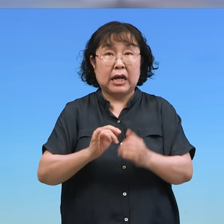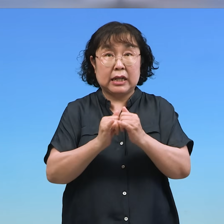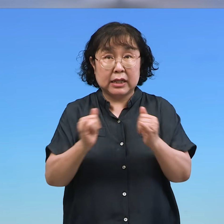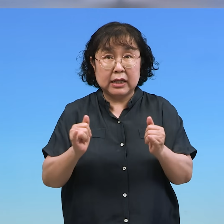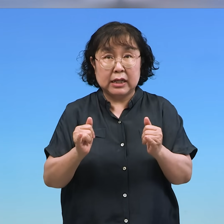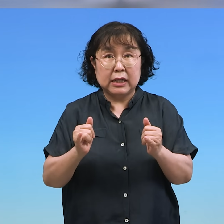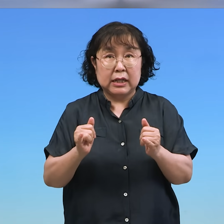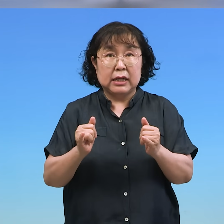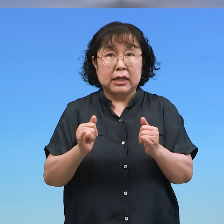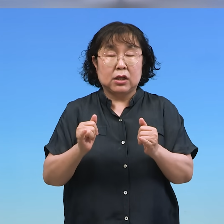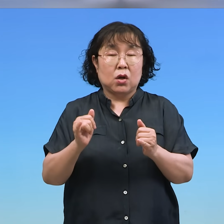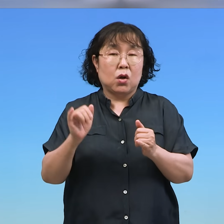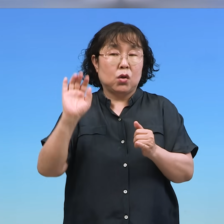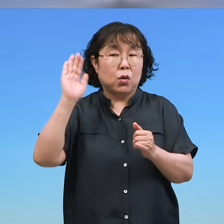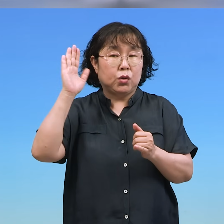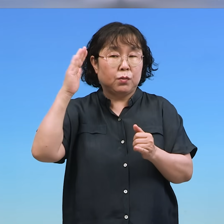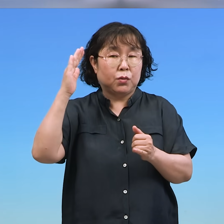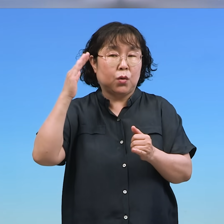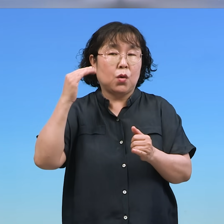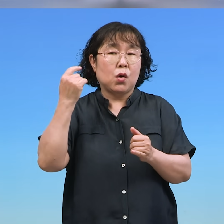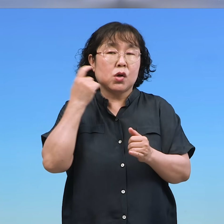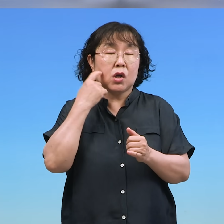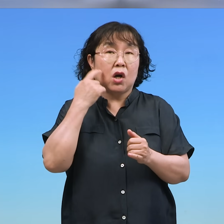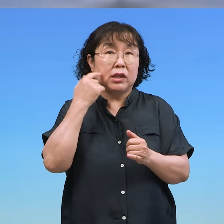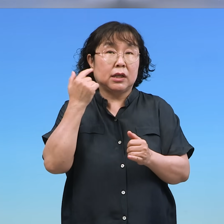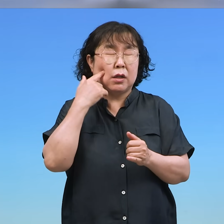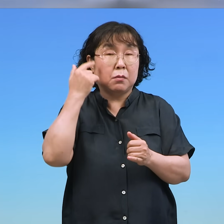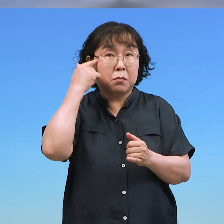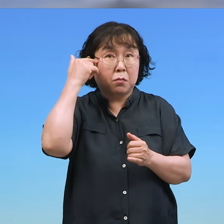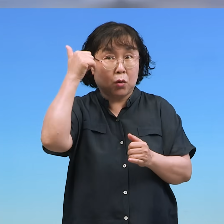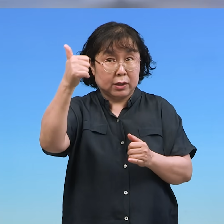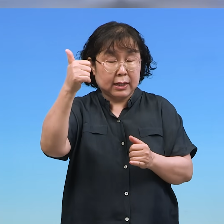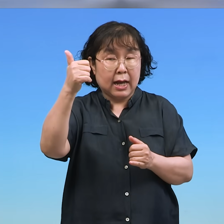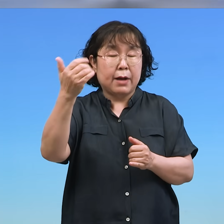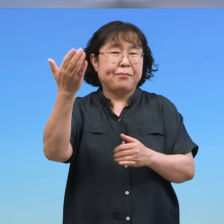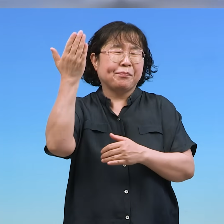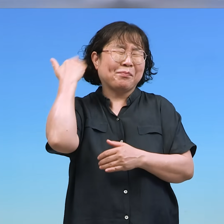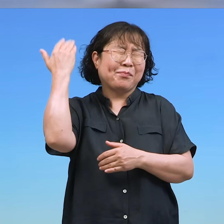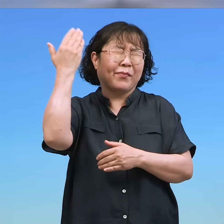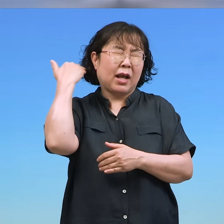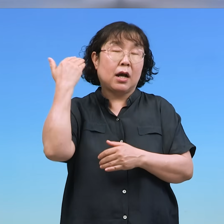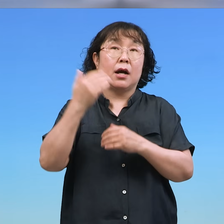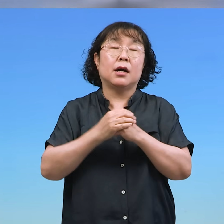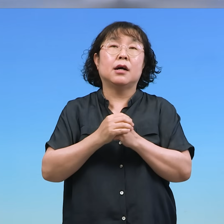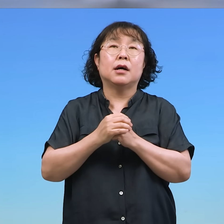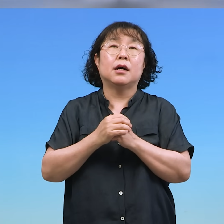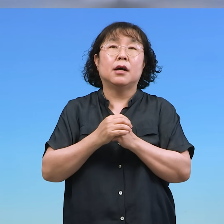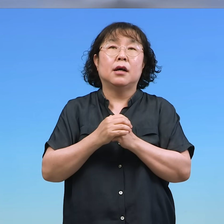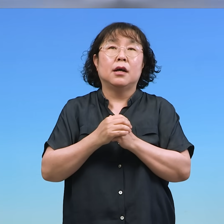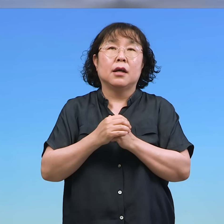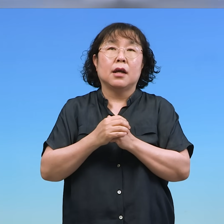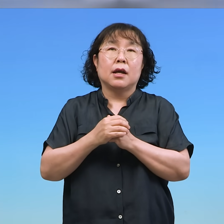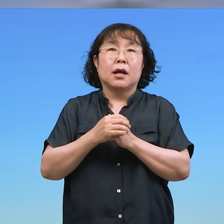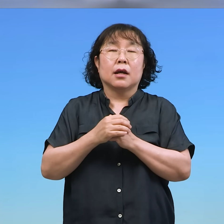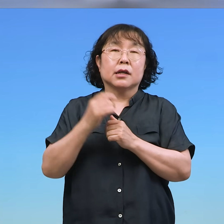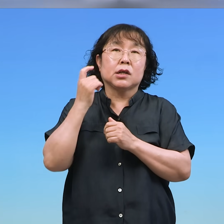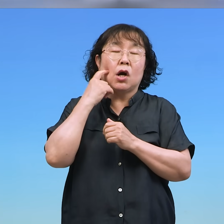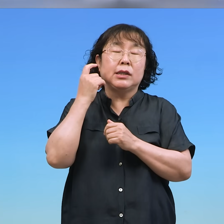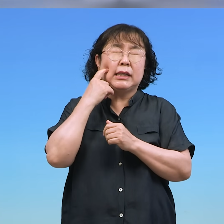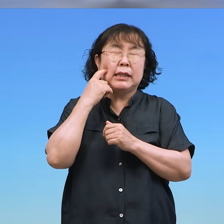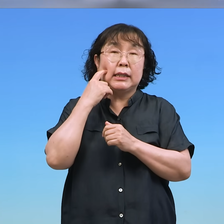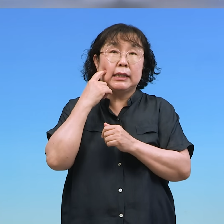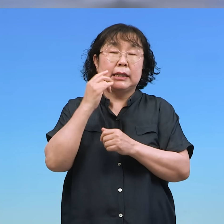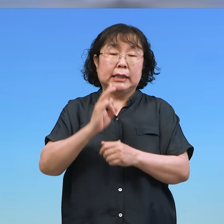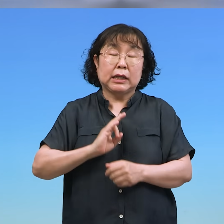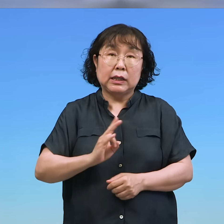목사 선지자 특징이 뭔지 아시죠? 옛날에 거짓 선지자, 요즘에 거짓 목사는요 사람들이 듣기 좋은 말을 하는